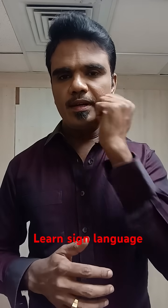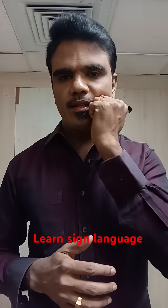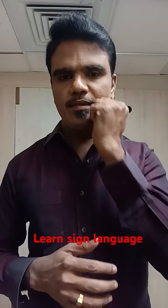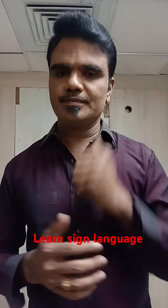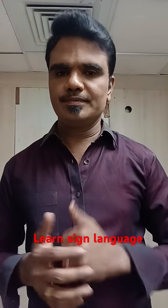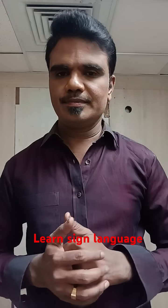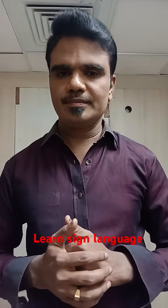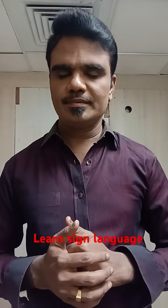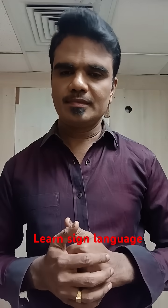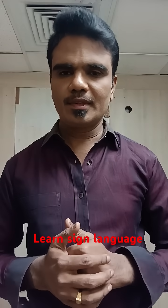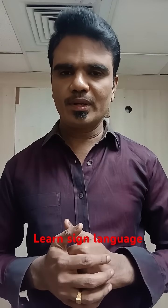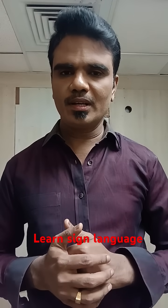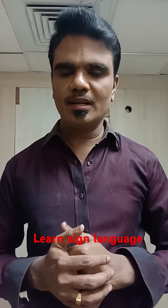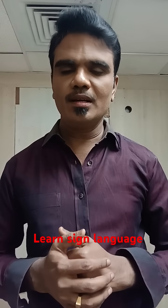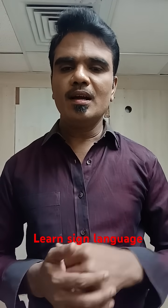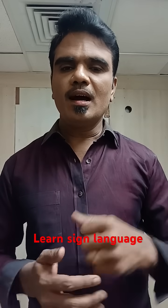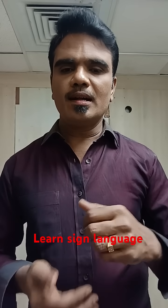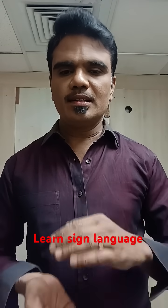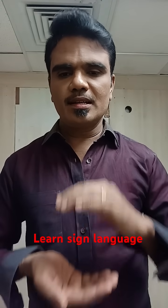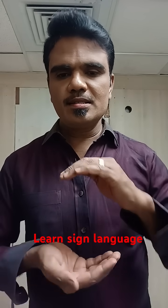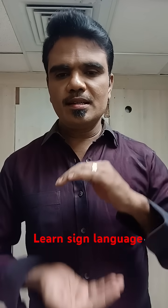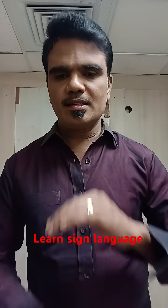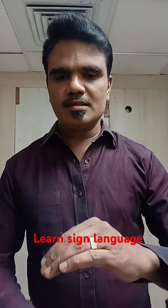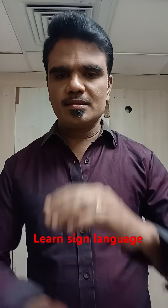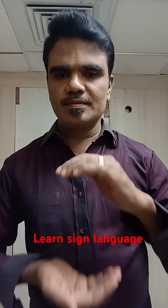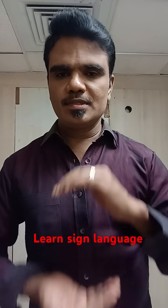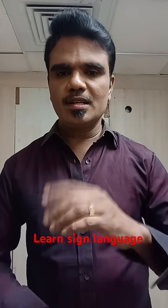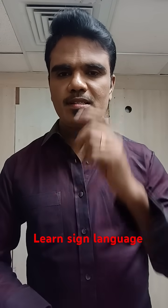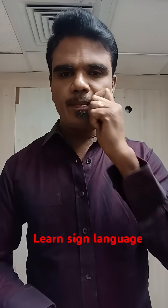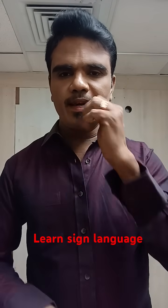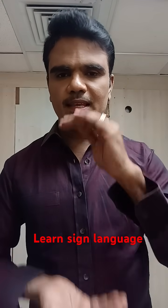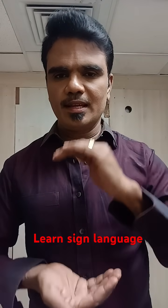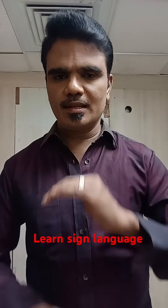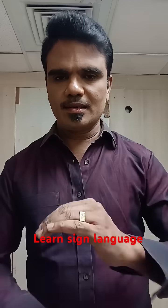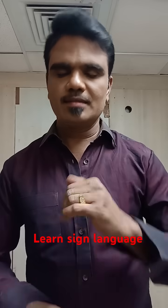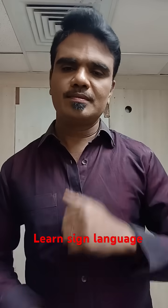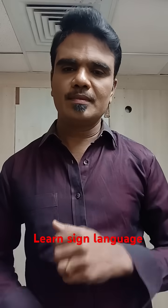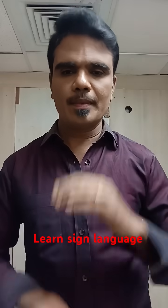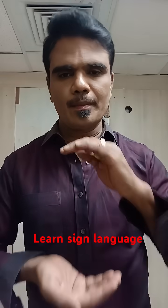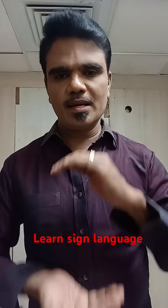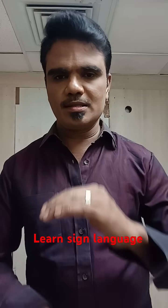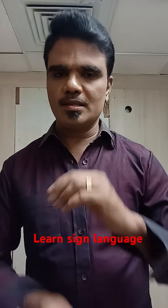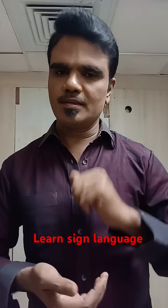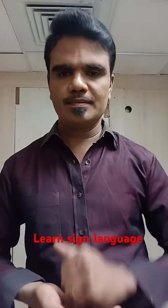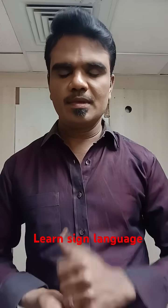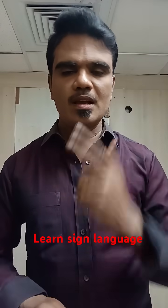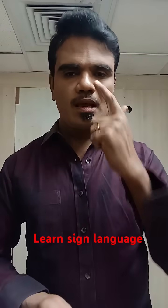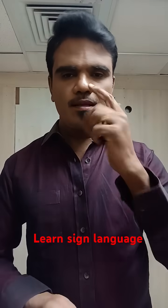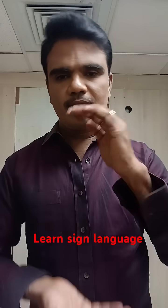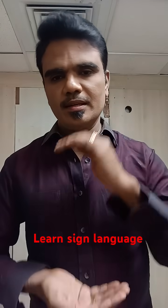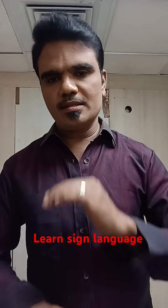இது. ஓகேங்களா? அடுத்தது என்னென்னா, சில்ட்ரன்ஸுக்கு பையன், பாய் சில்ட்ரன். இது கேர்ள்